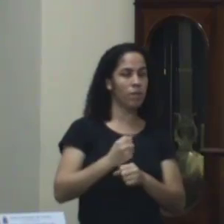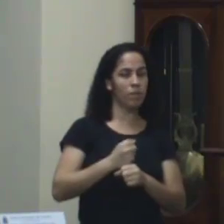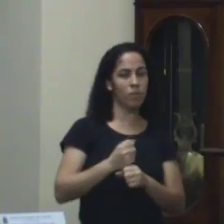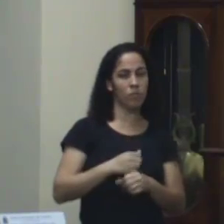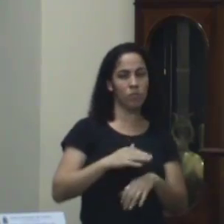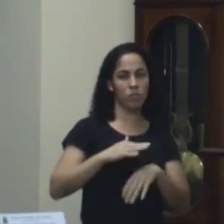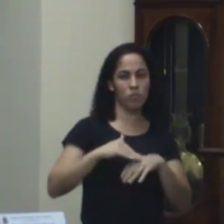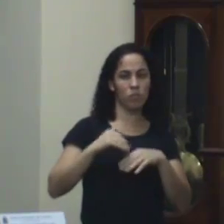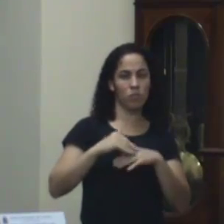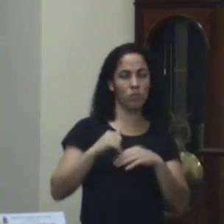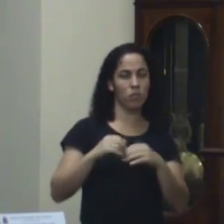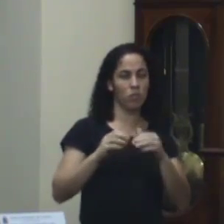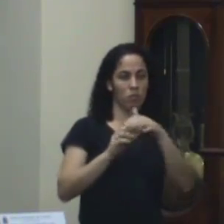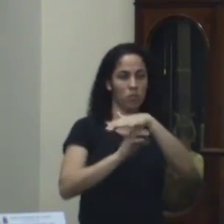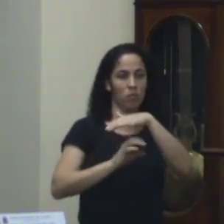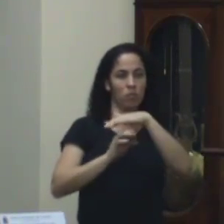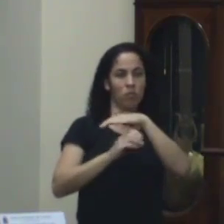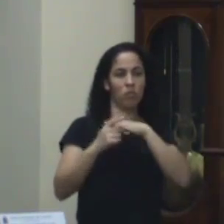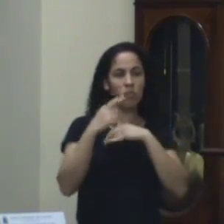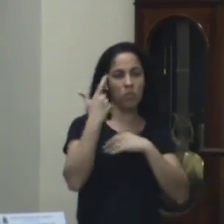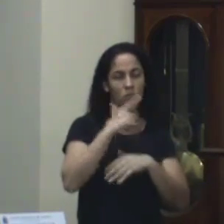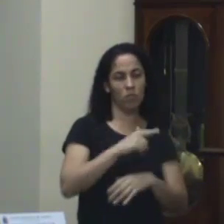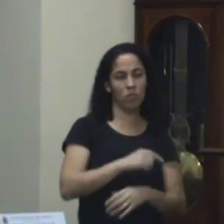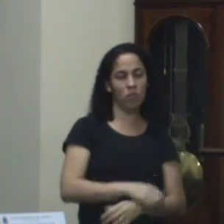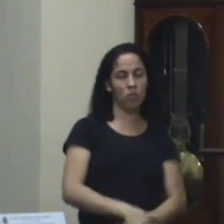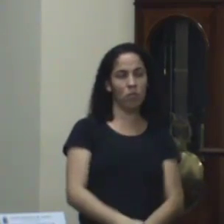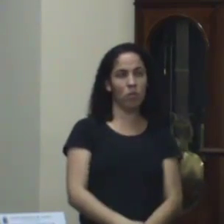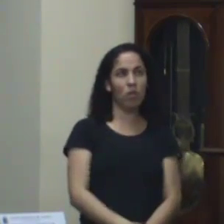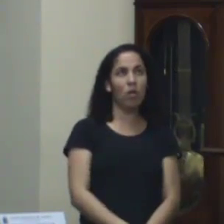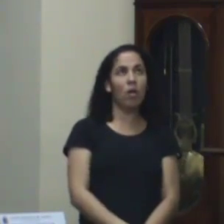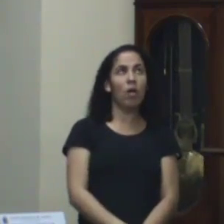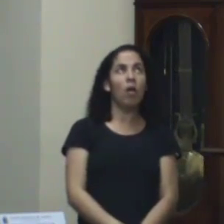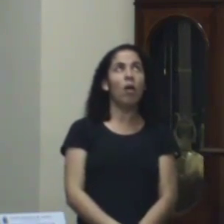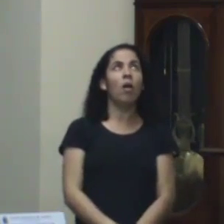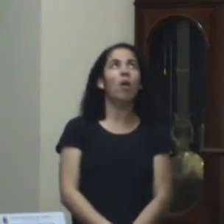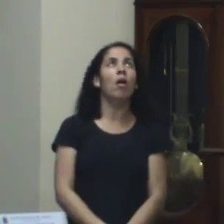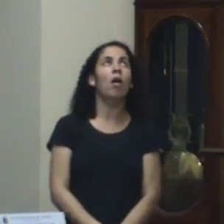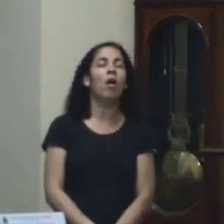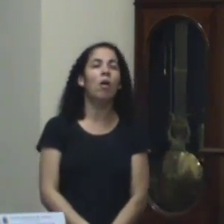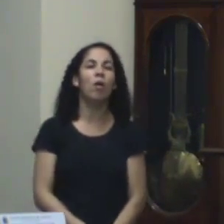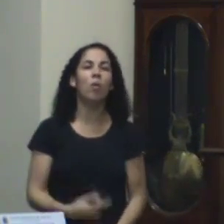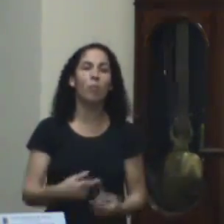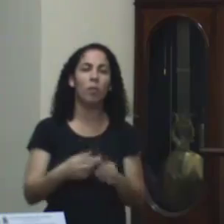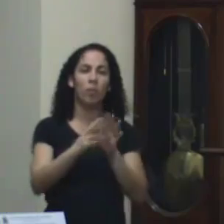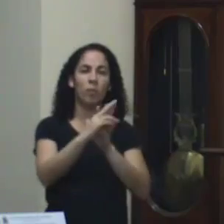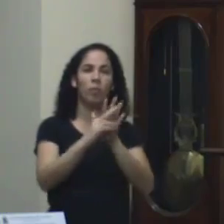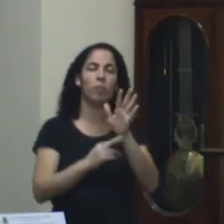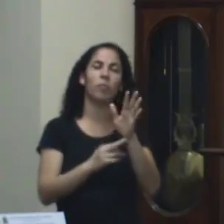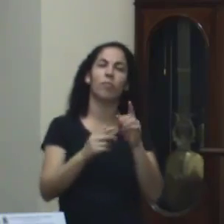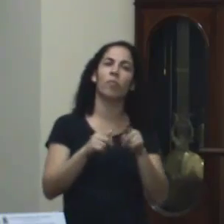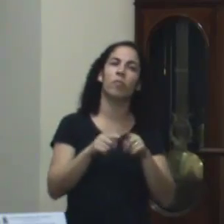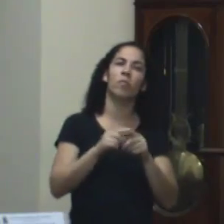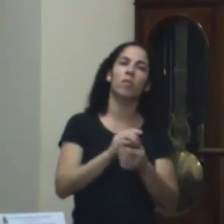esse chamamento à empresa ganhadora, né, com todo esse relatório com